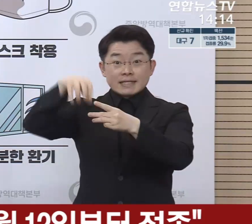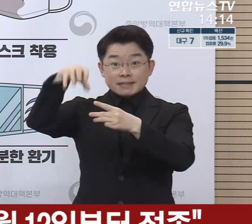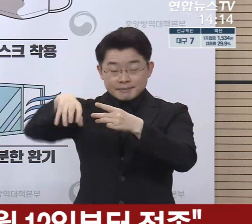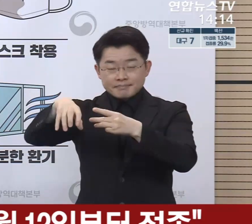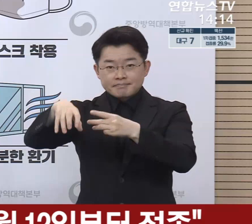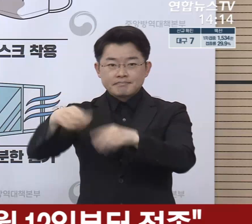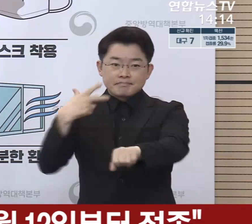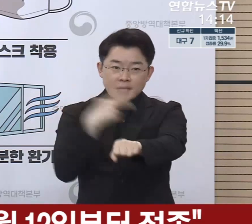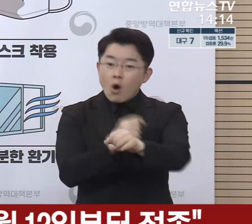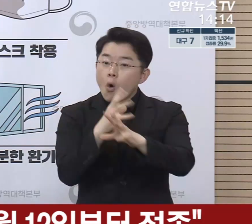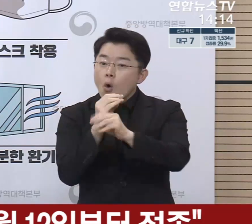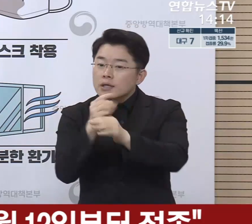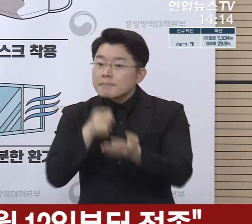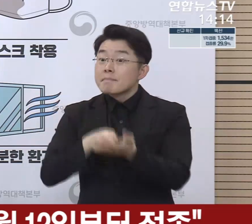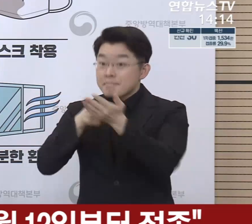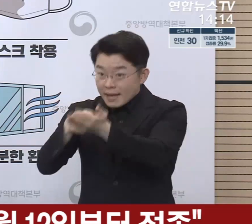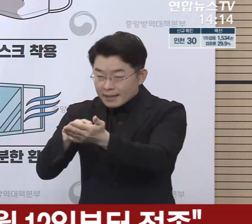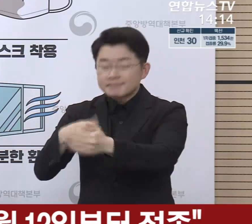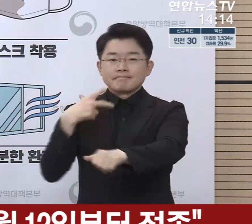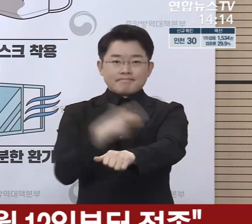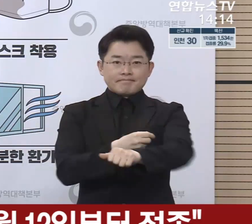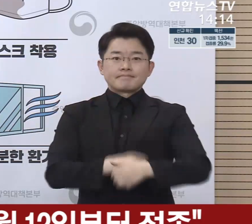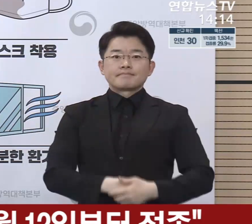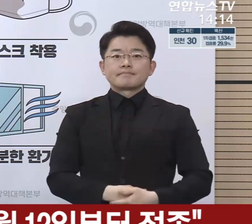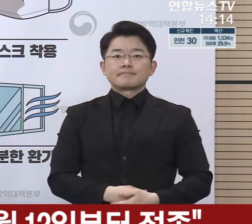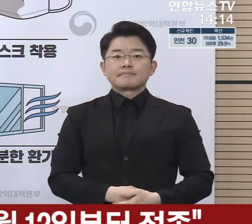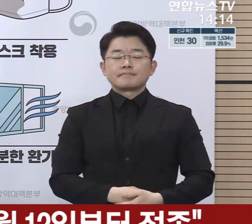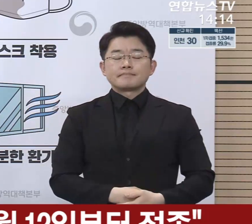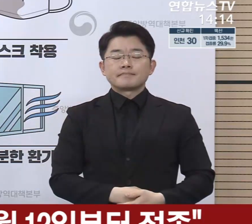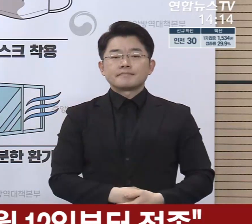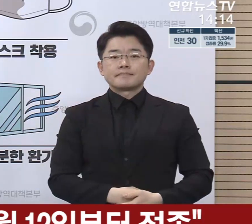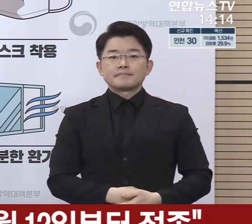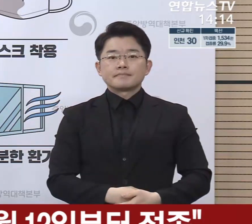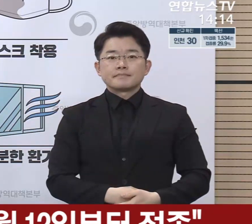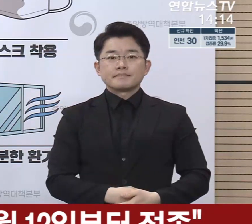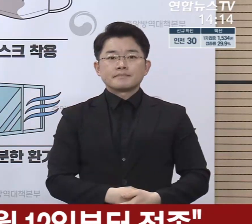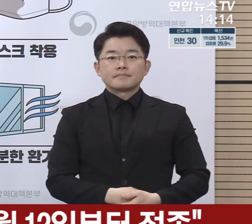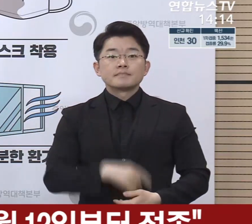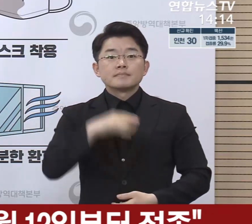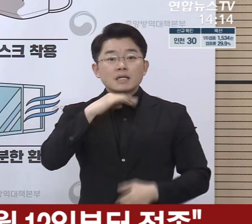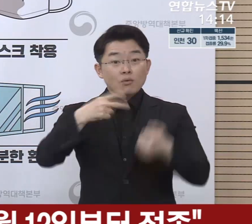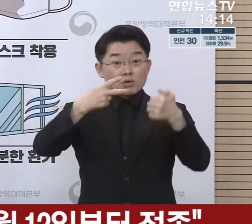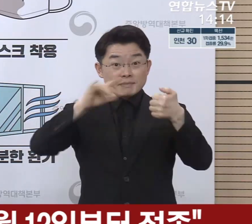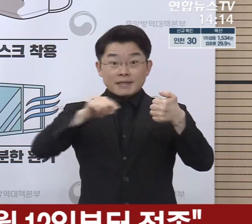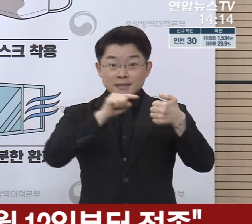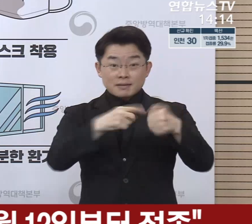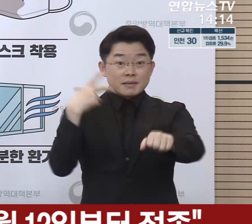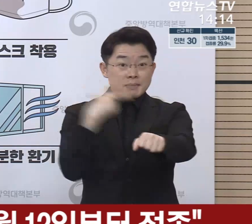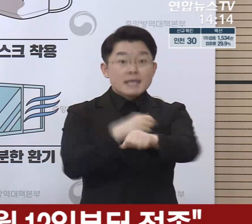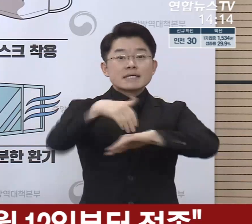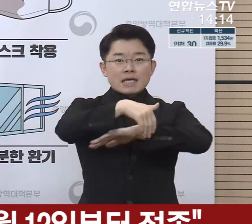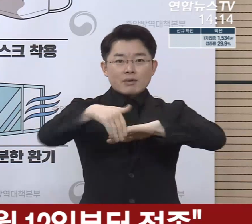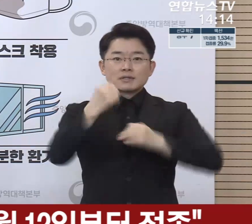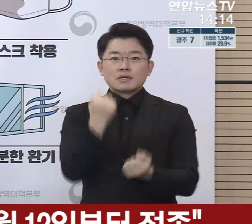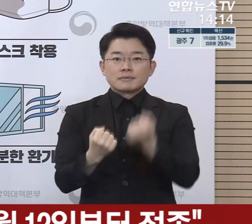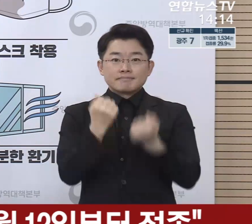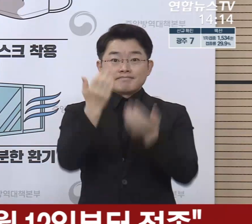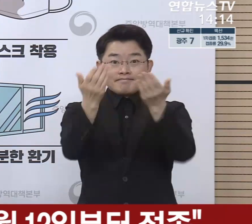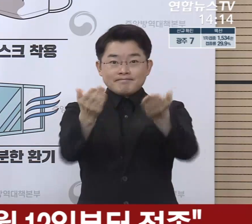접종 일정을 예약하여 접종을 진행하도록 하겠습니다. 다음은 50대 연령층에 대한 접종